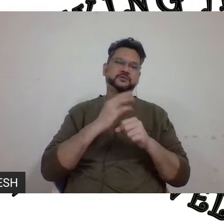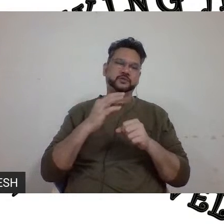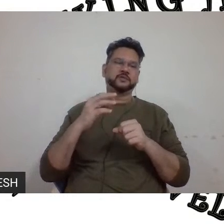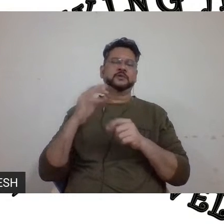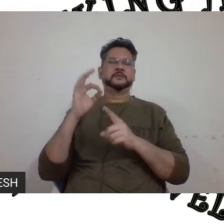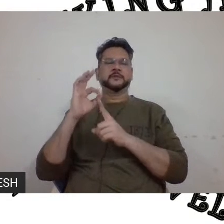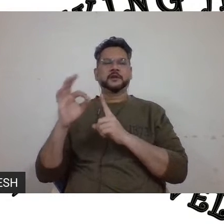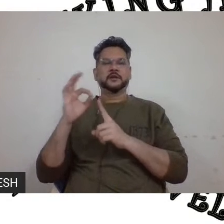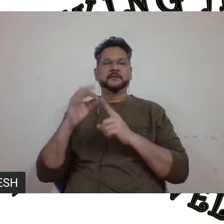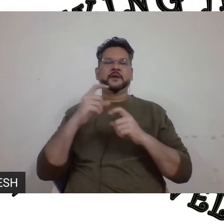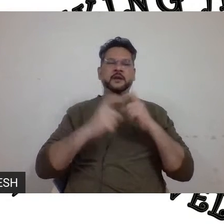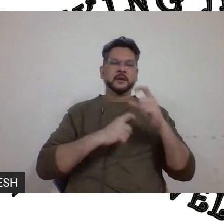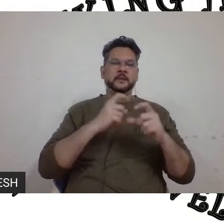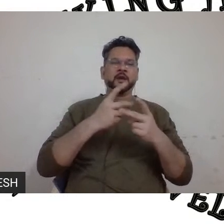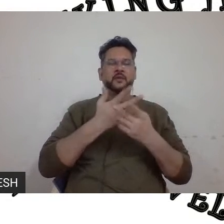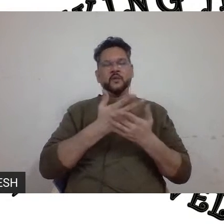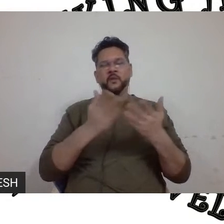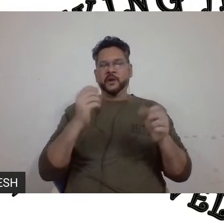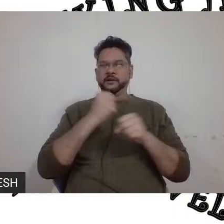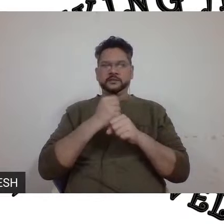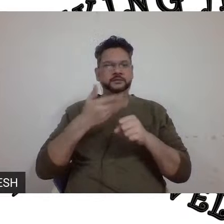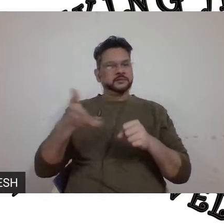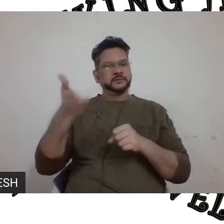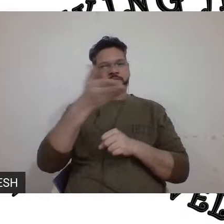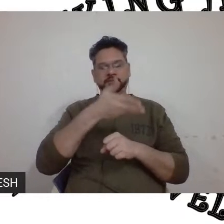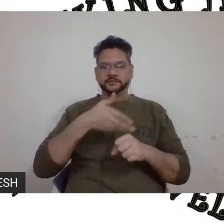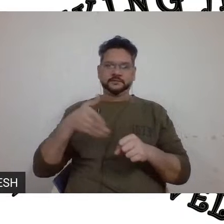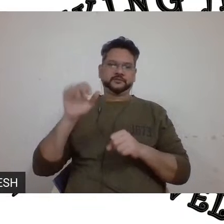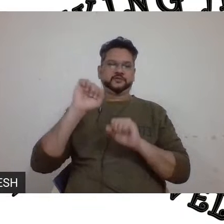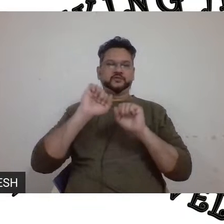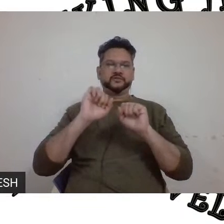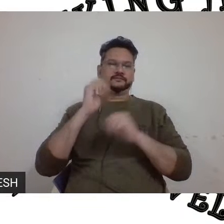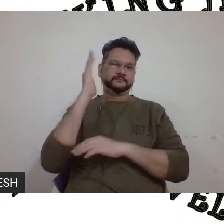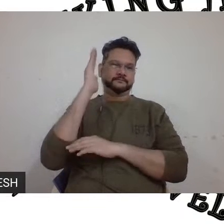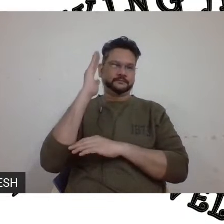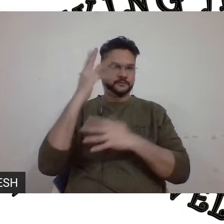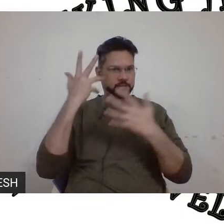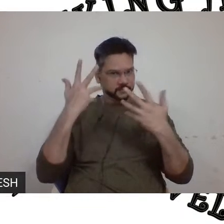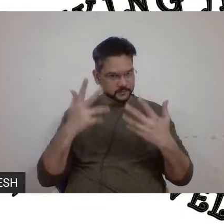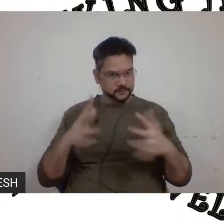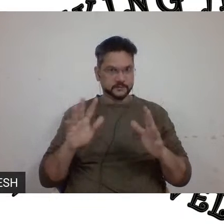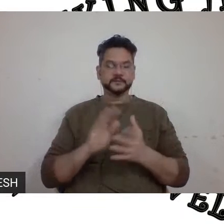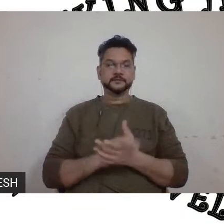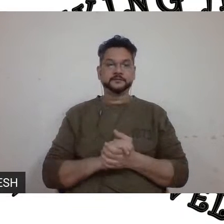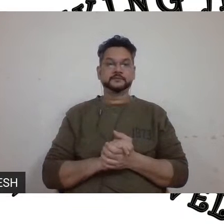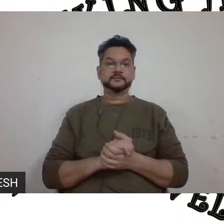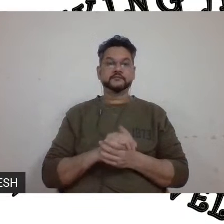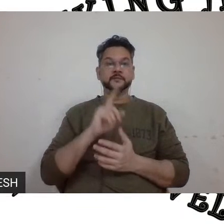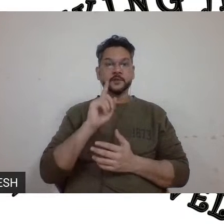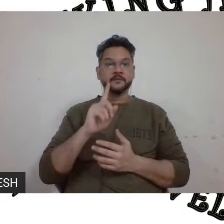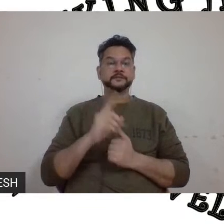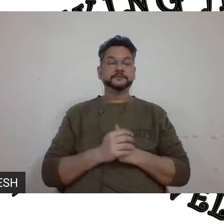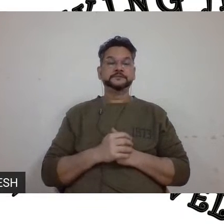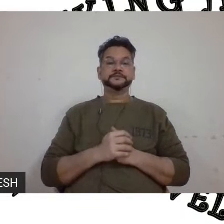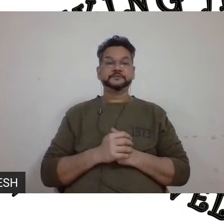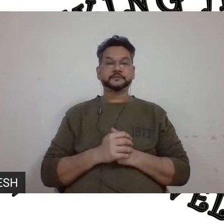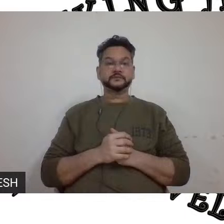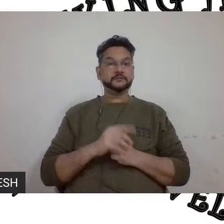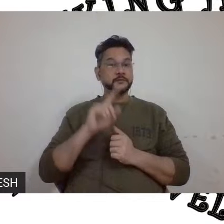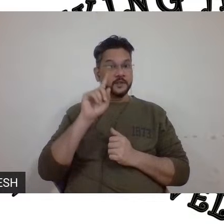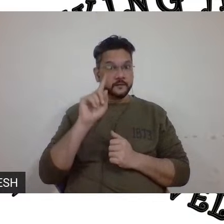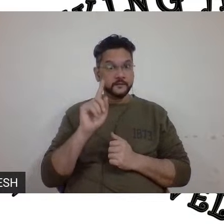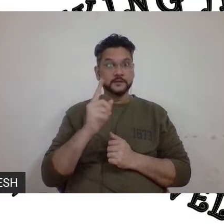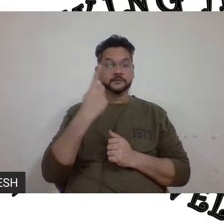और गवर्नमेंट सेक्टर में जितना काम किया जा रहा है, बहुत अच्छी तरह से उन्होंने एक्सप्लेन किया। अगर हम सबसे पहली बात करें